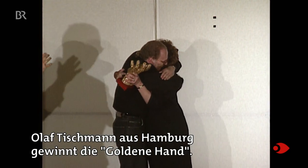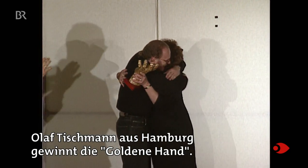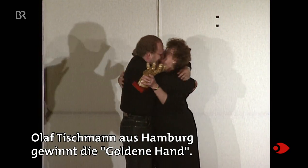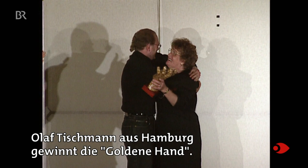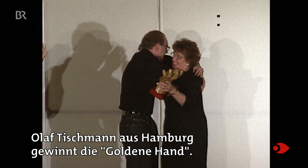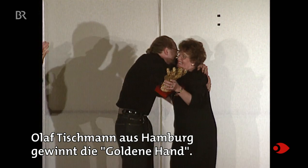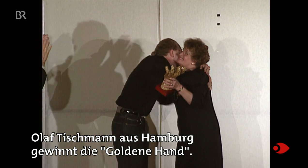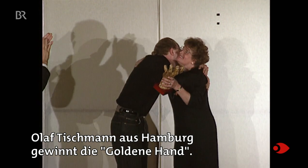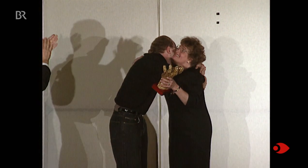die goldene Hand.